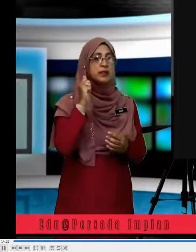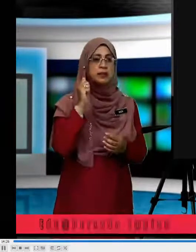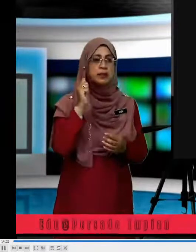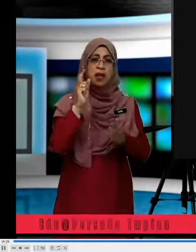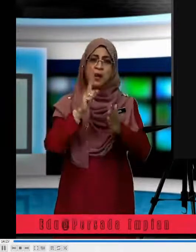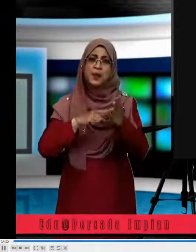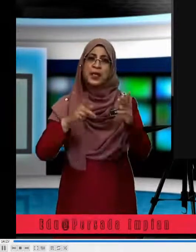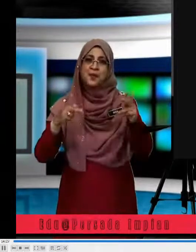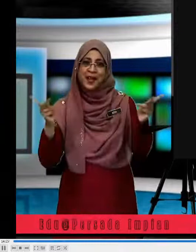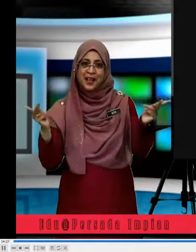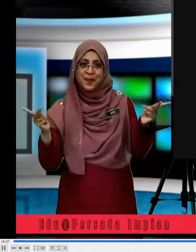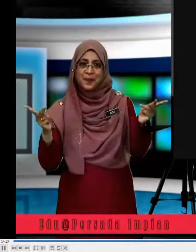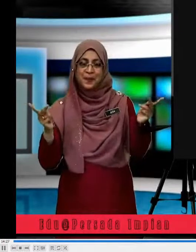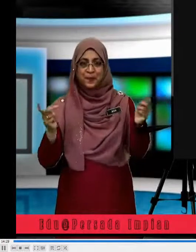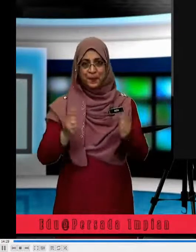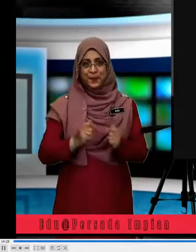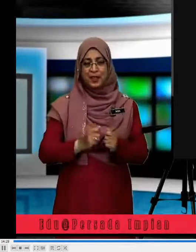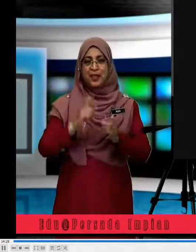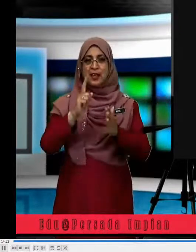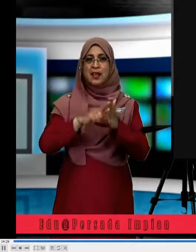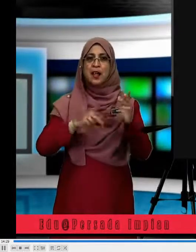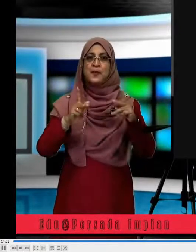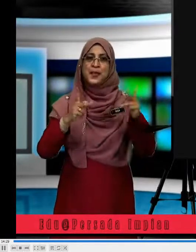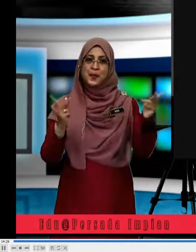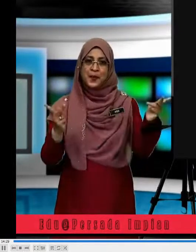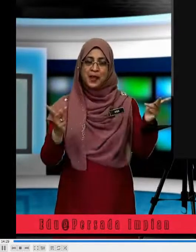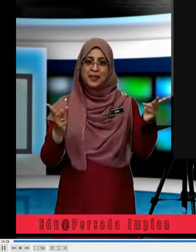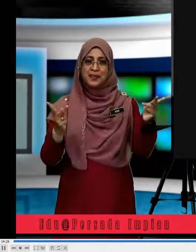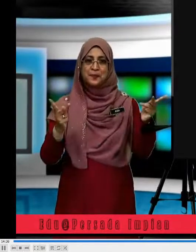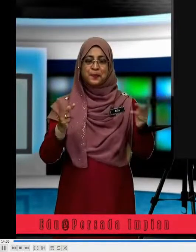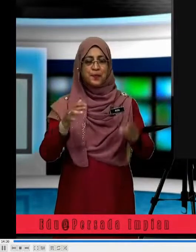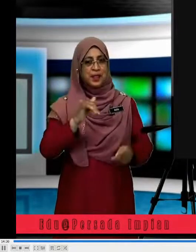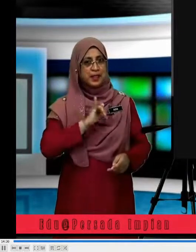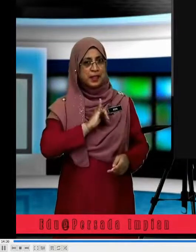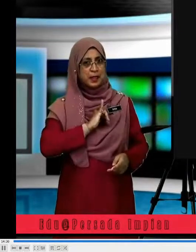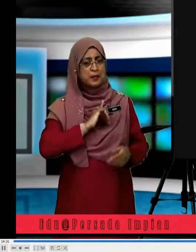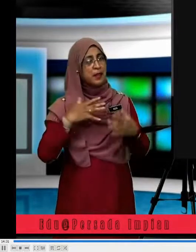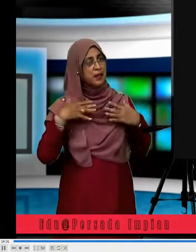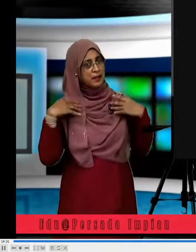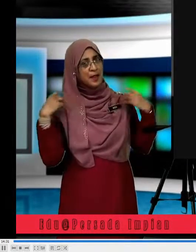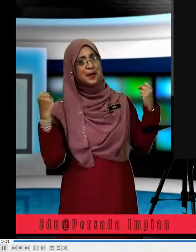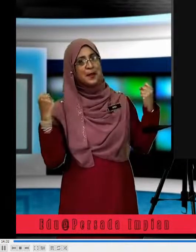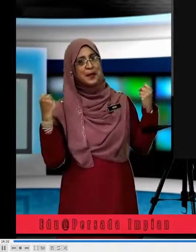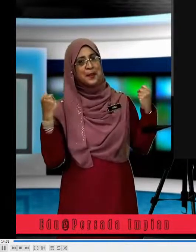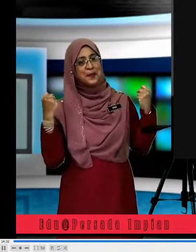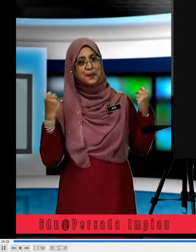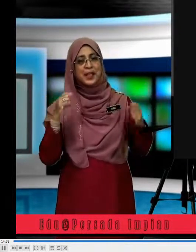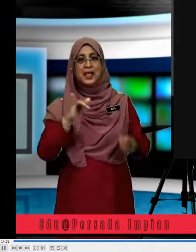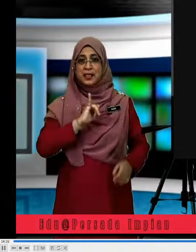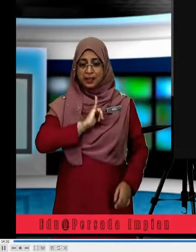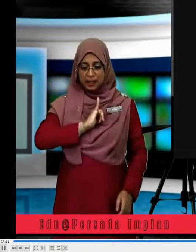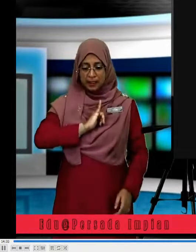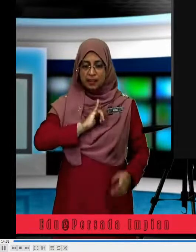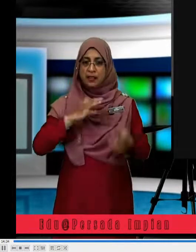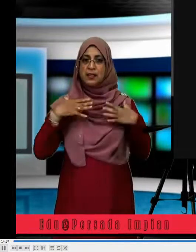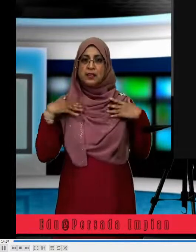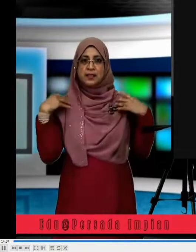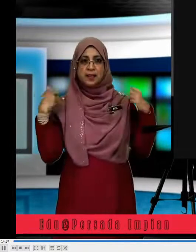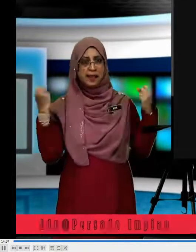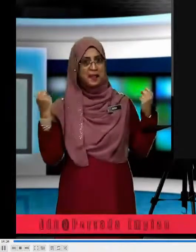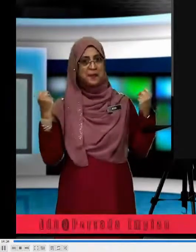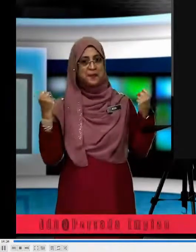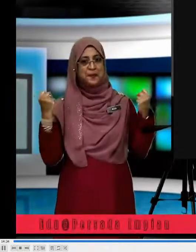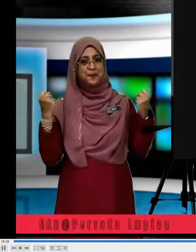apa kabar Apa kabar sayur sehat Saya